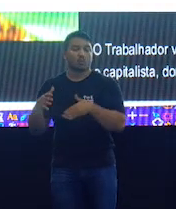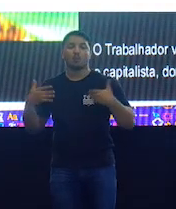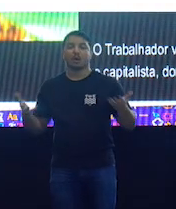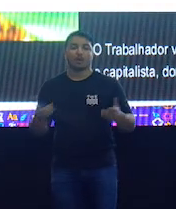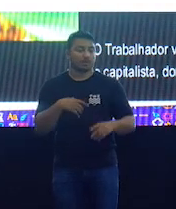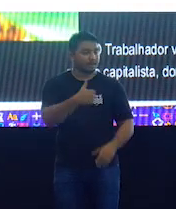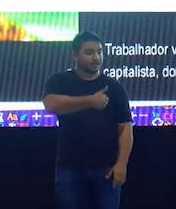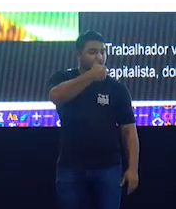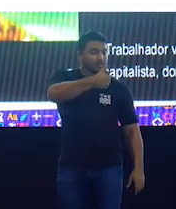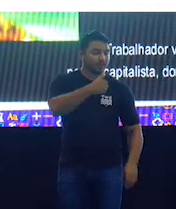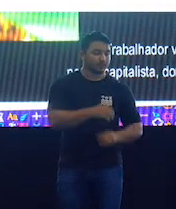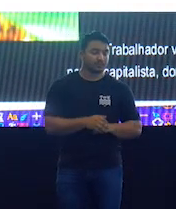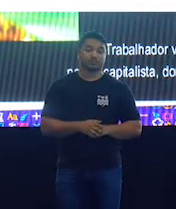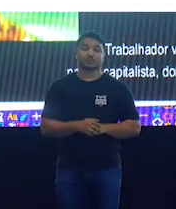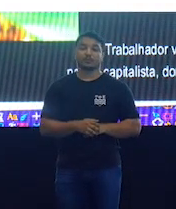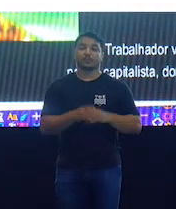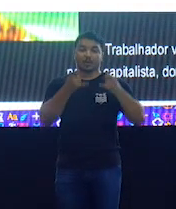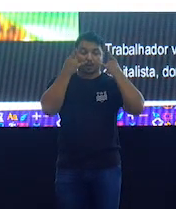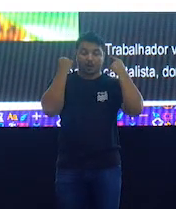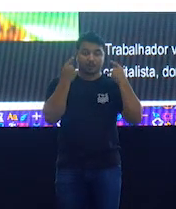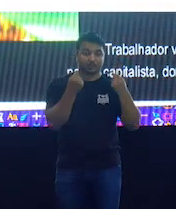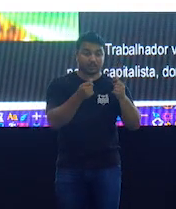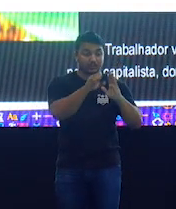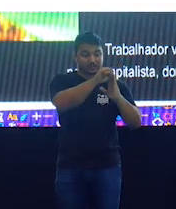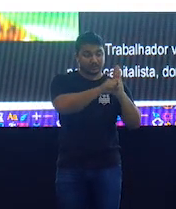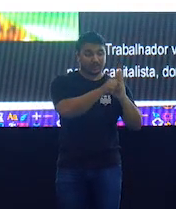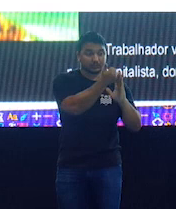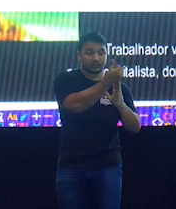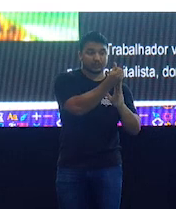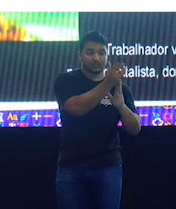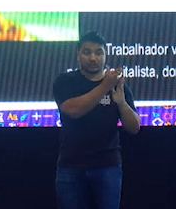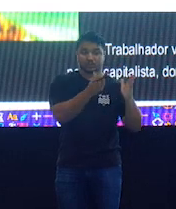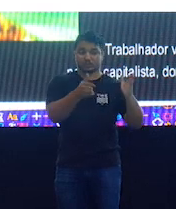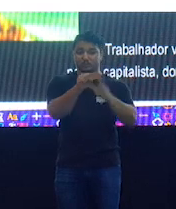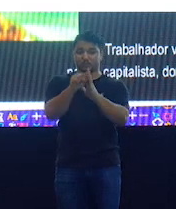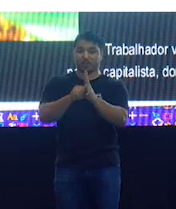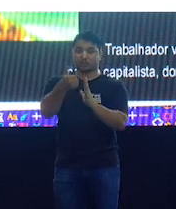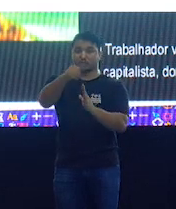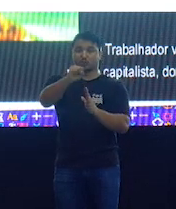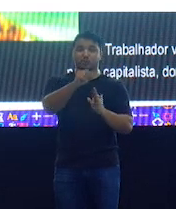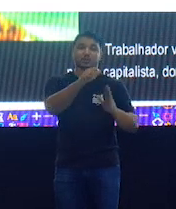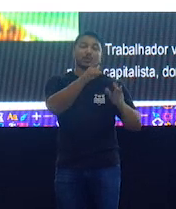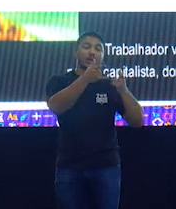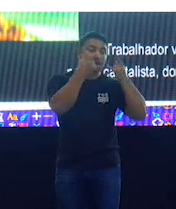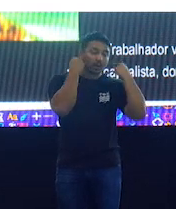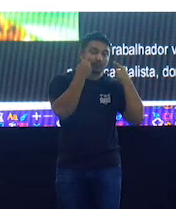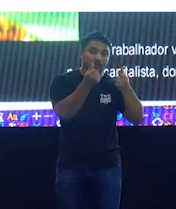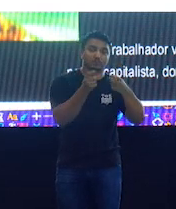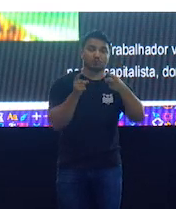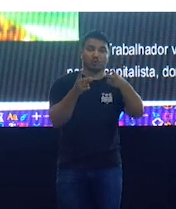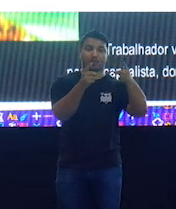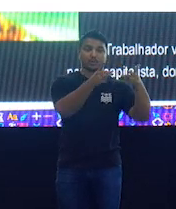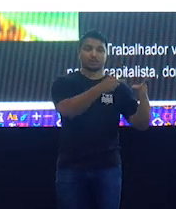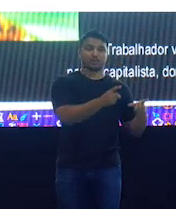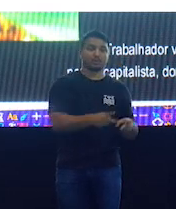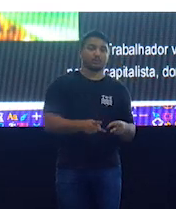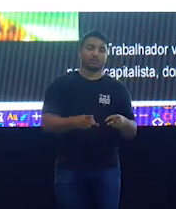capitalismo? Primeiro, do século XVI ao século XVIII, o chamado capitalismo